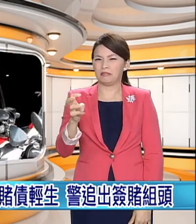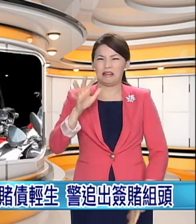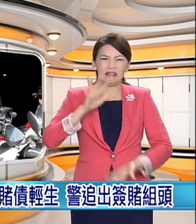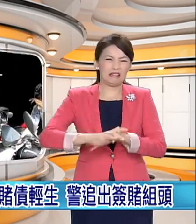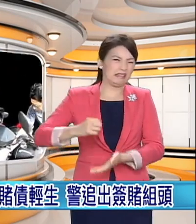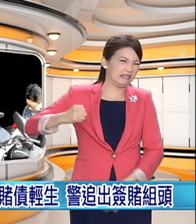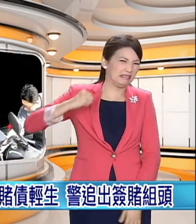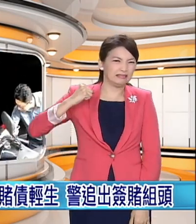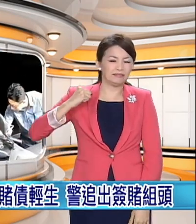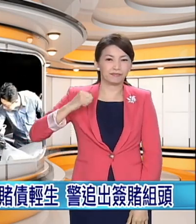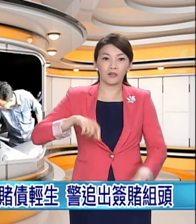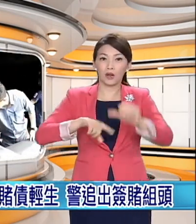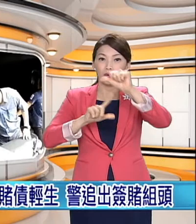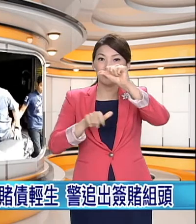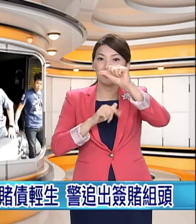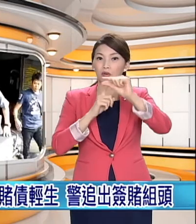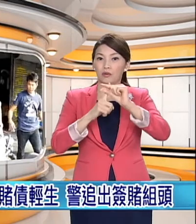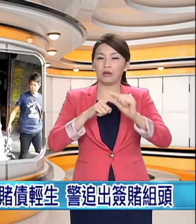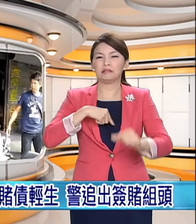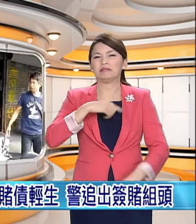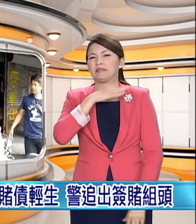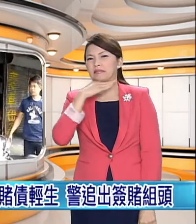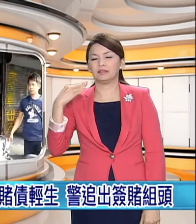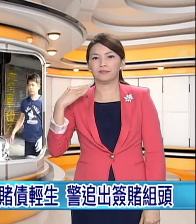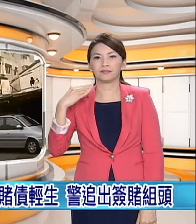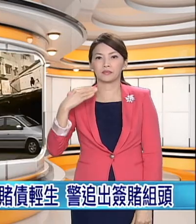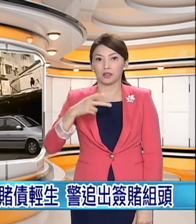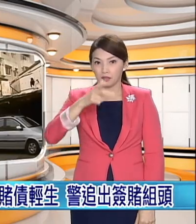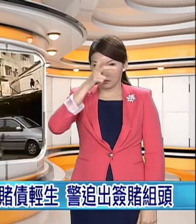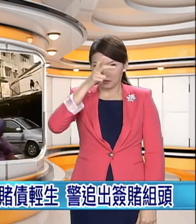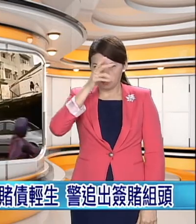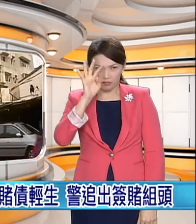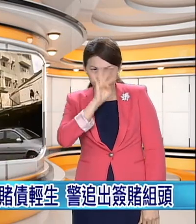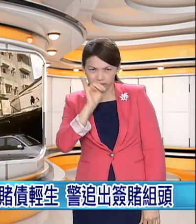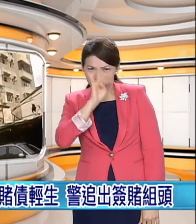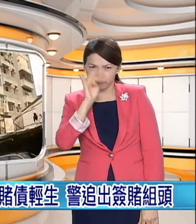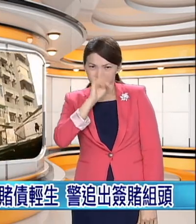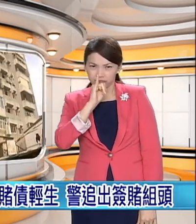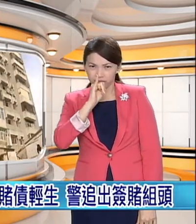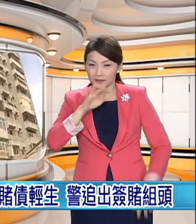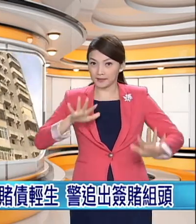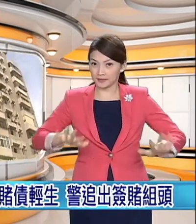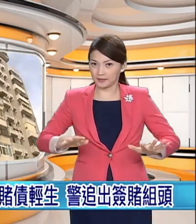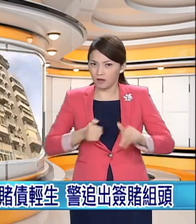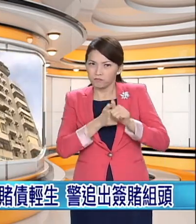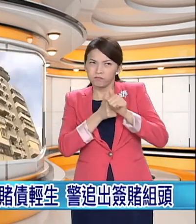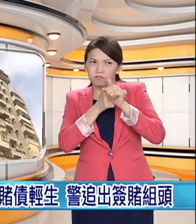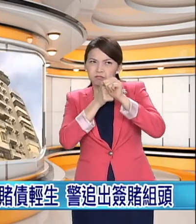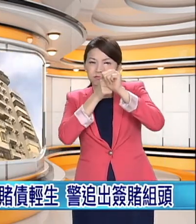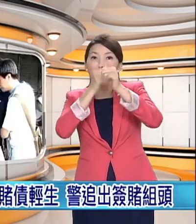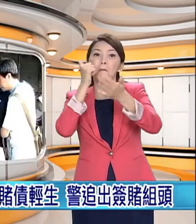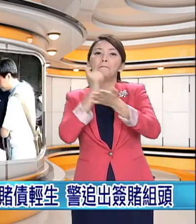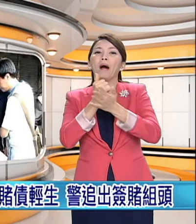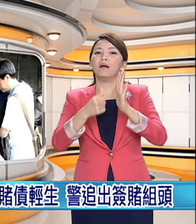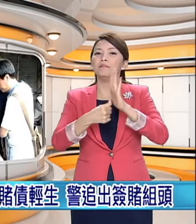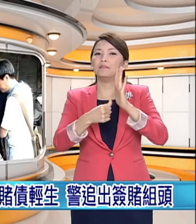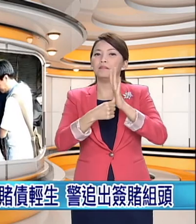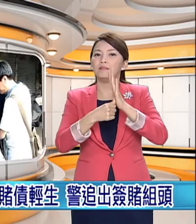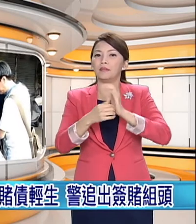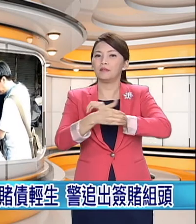因为压力太大轻生，警方向上追查，目前逮捕何姓学生的上线庄姓